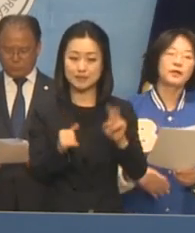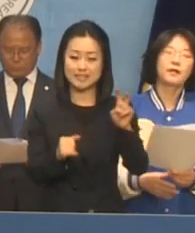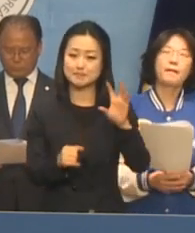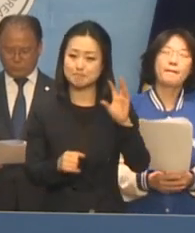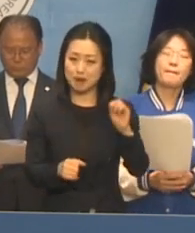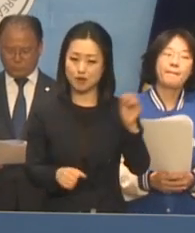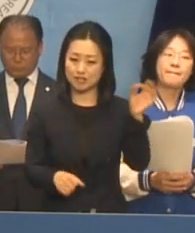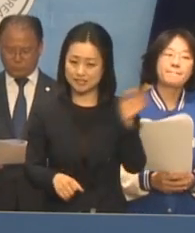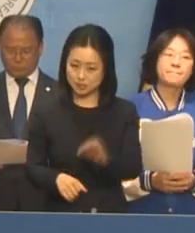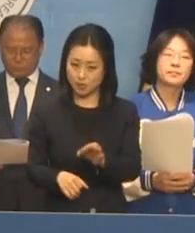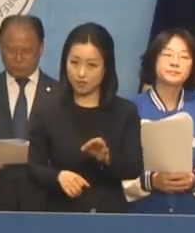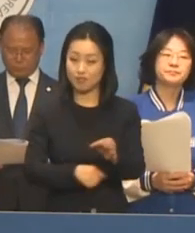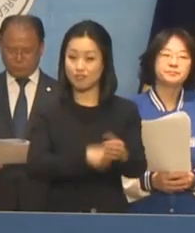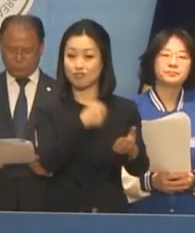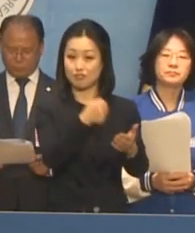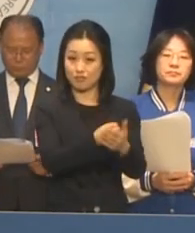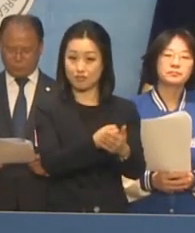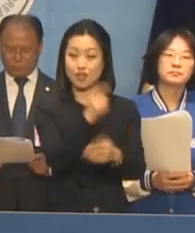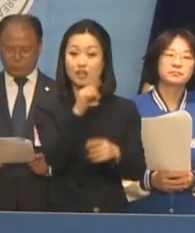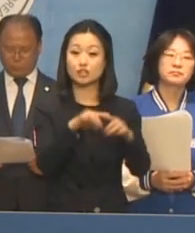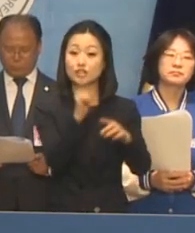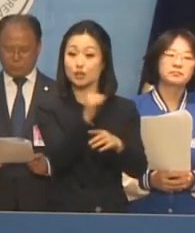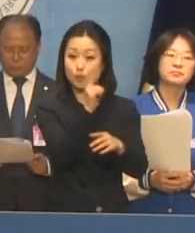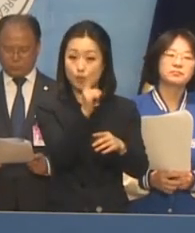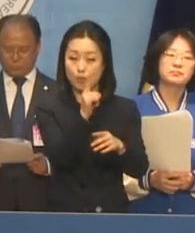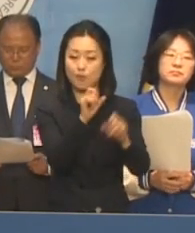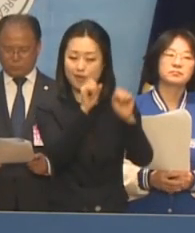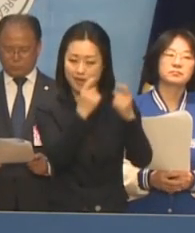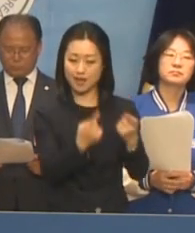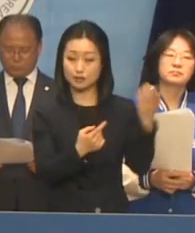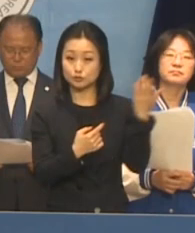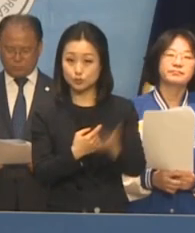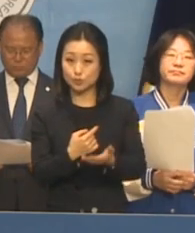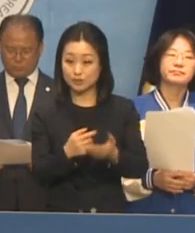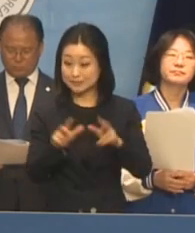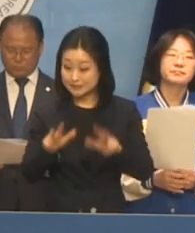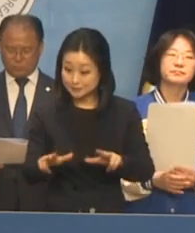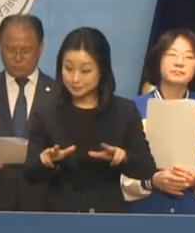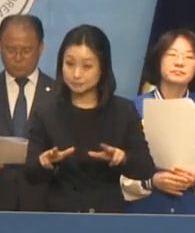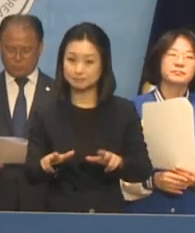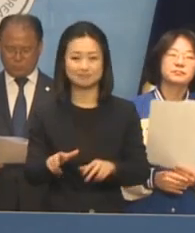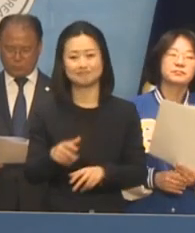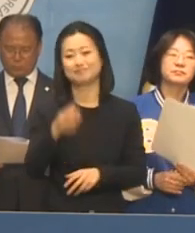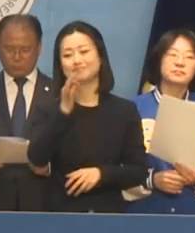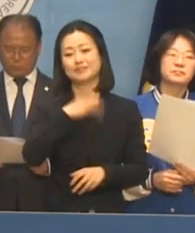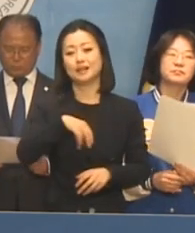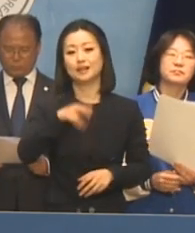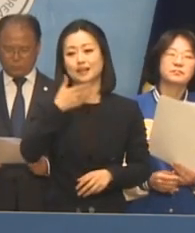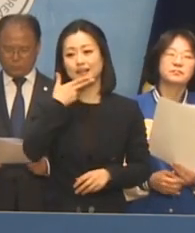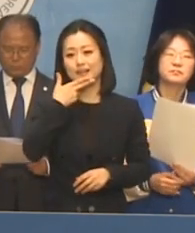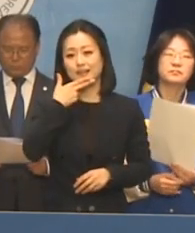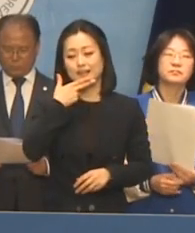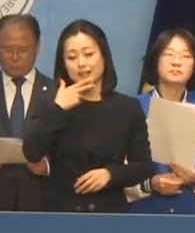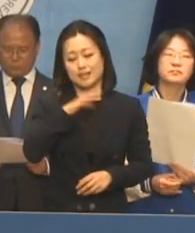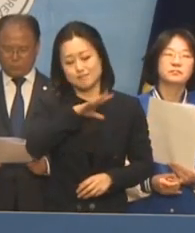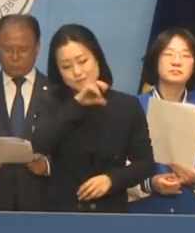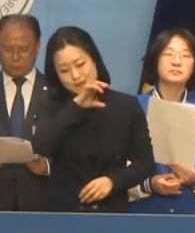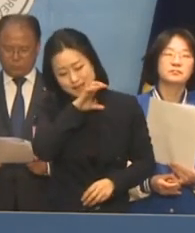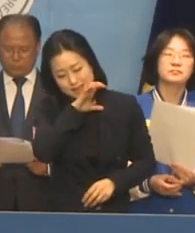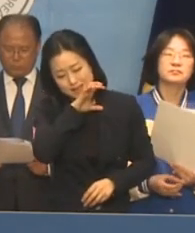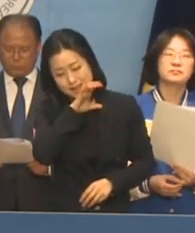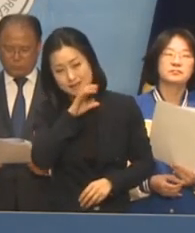원의 한도를 정해 전기료 감면 정책을 내놓았지만 현장에서는 실효성이 떨어진다는 볼맨 소리가